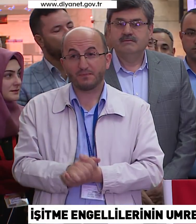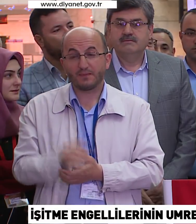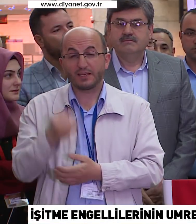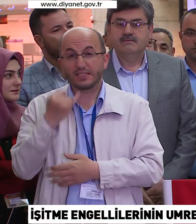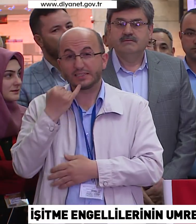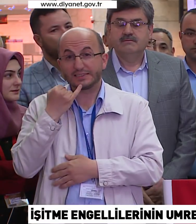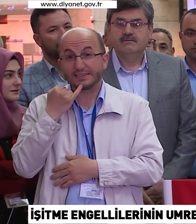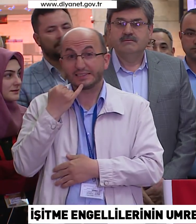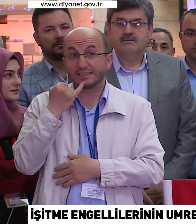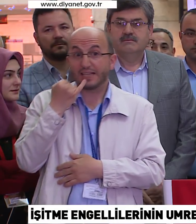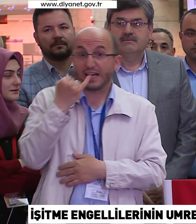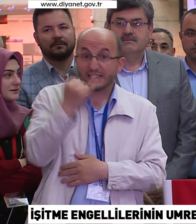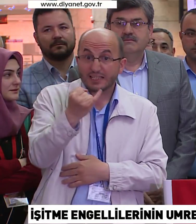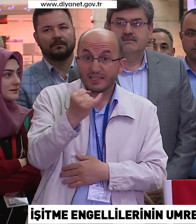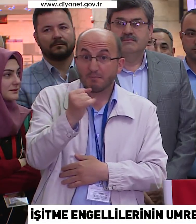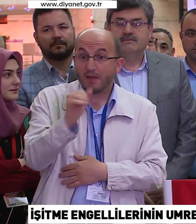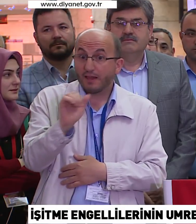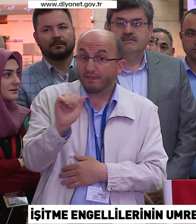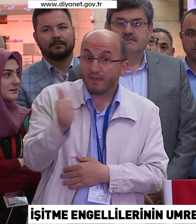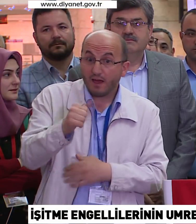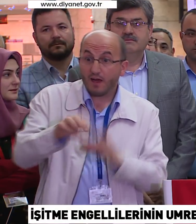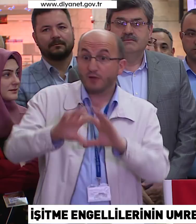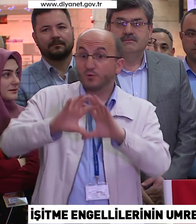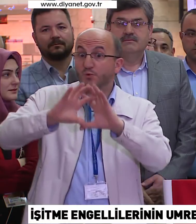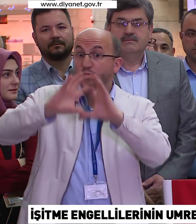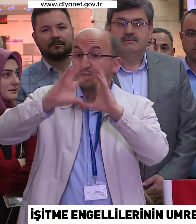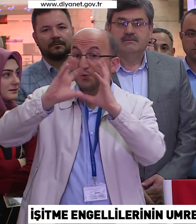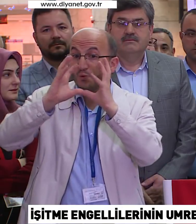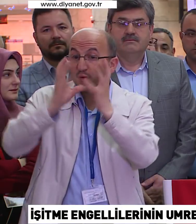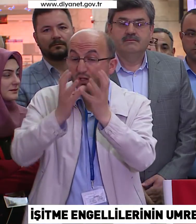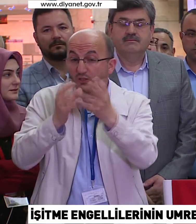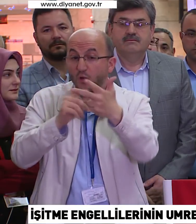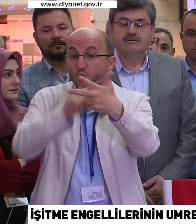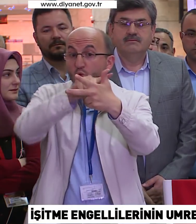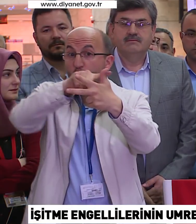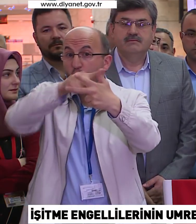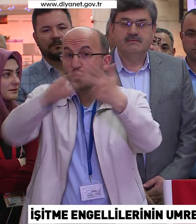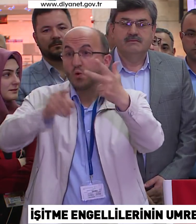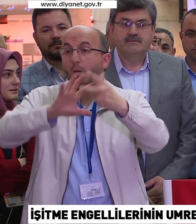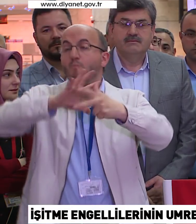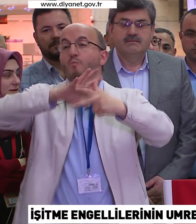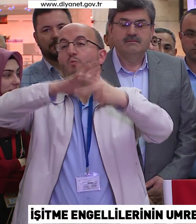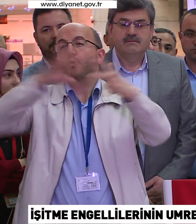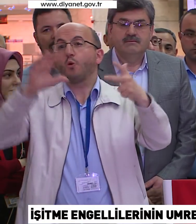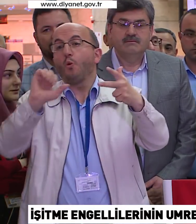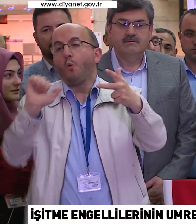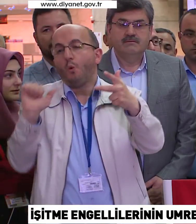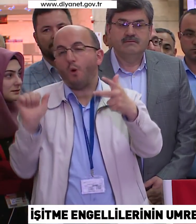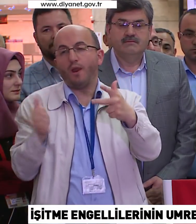Ziyaret edilmeye değer yeryüzünde üç büyük